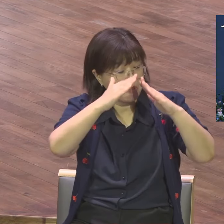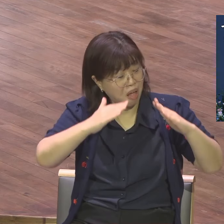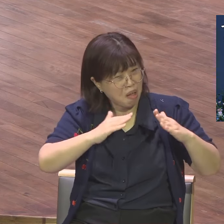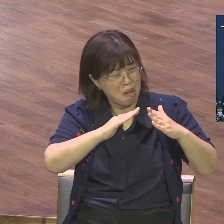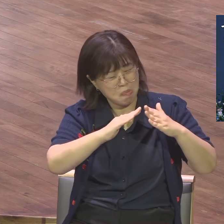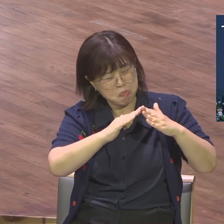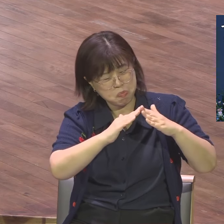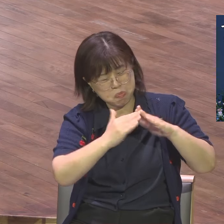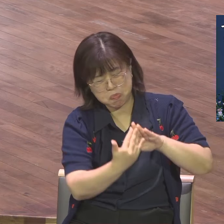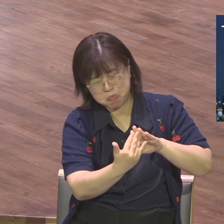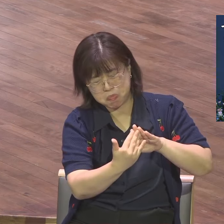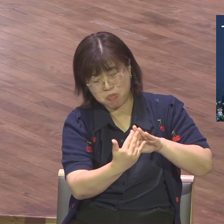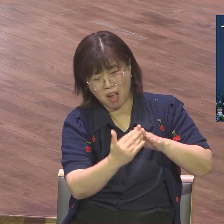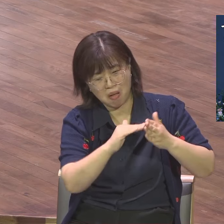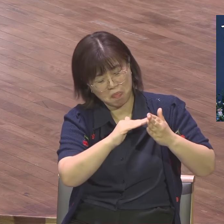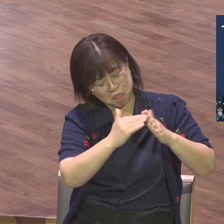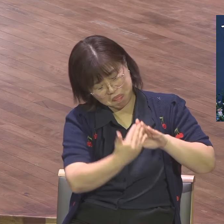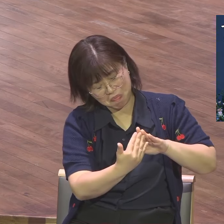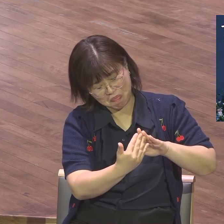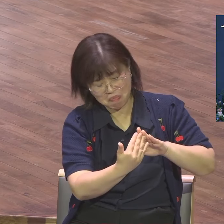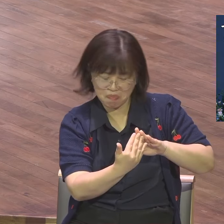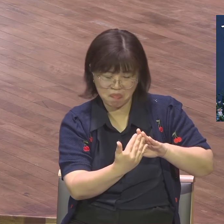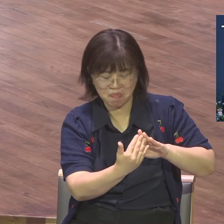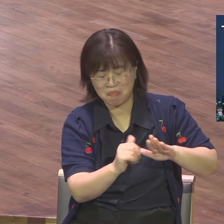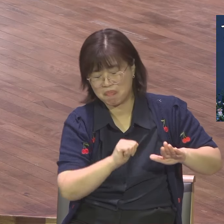일을 하고 있기 때문에 매일